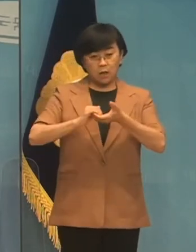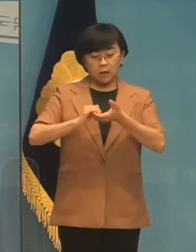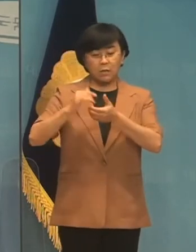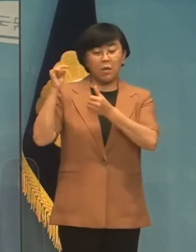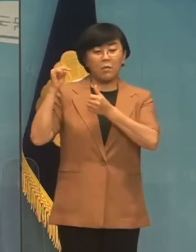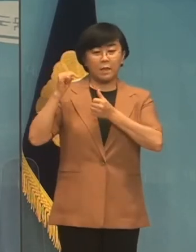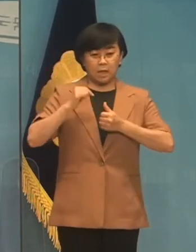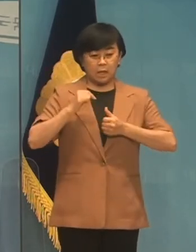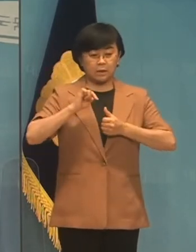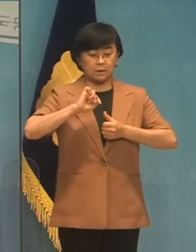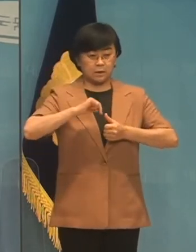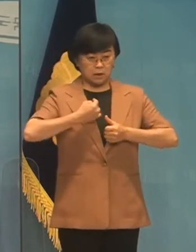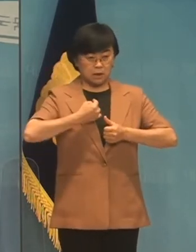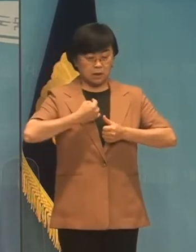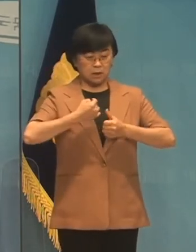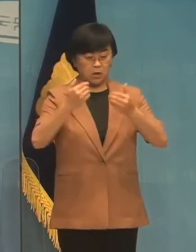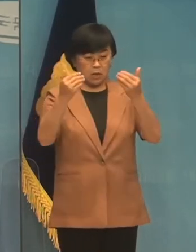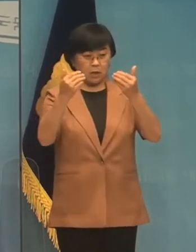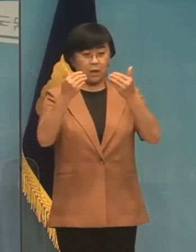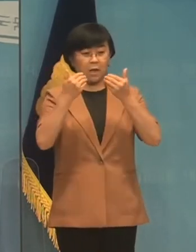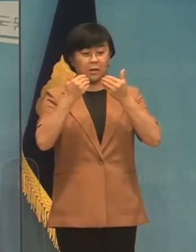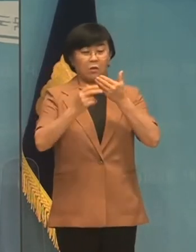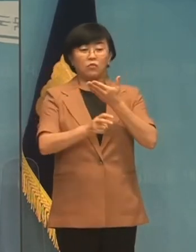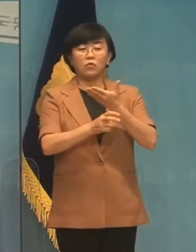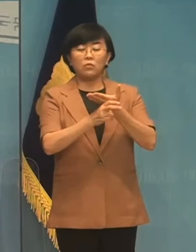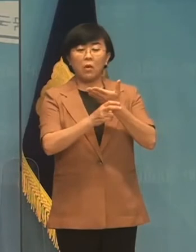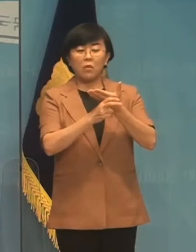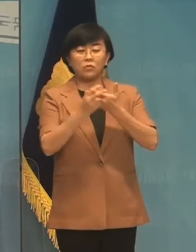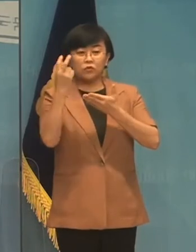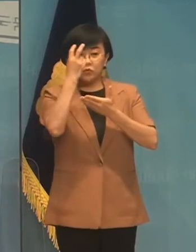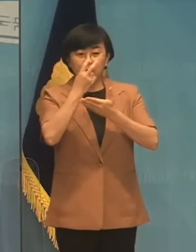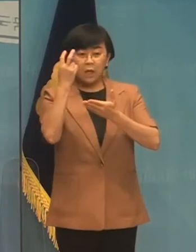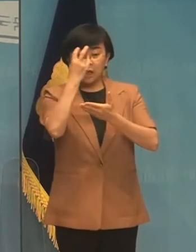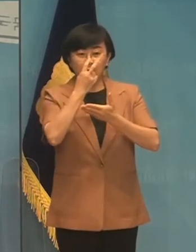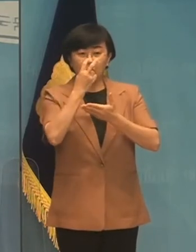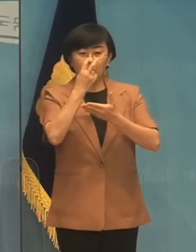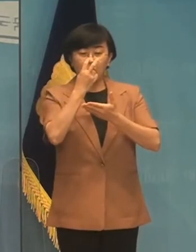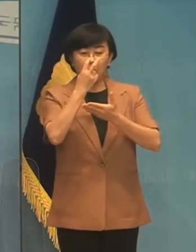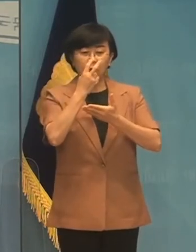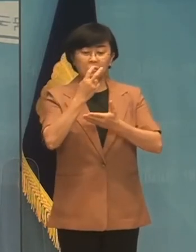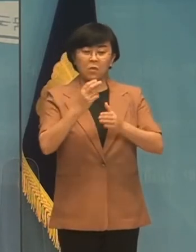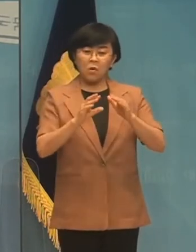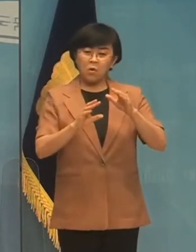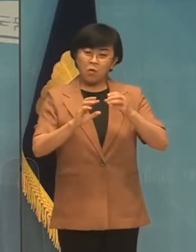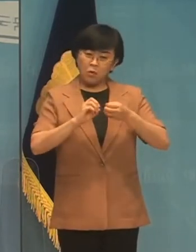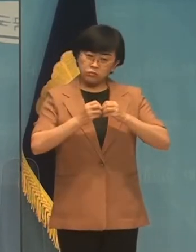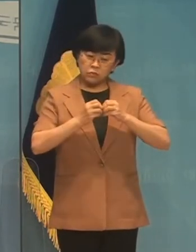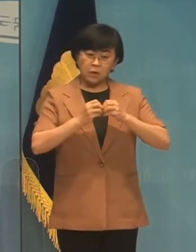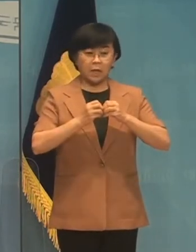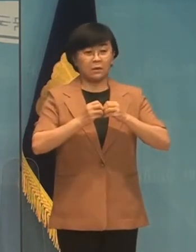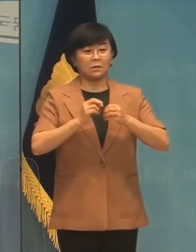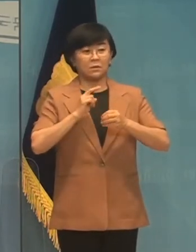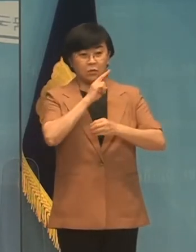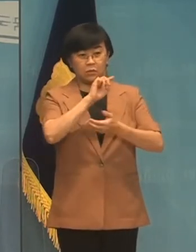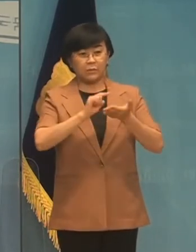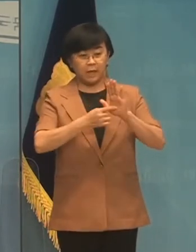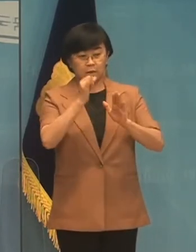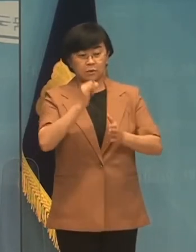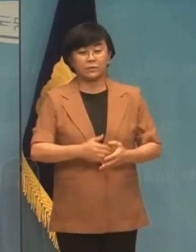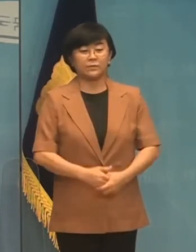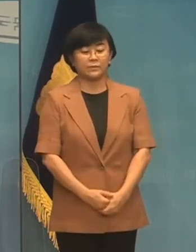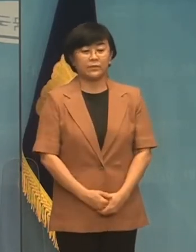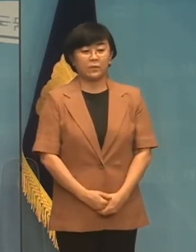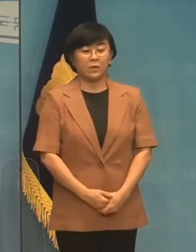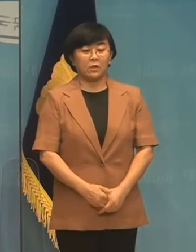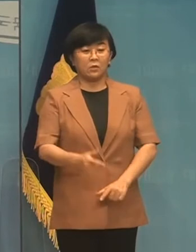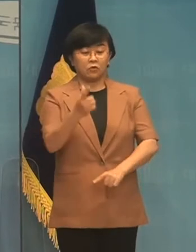명을 받아 자신을 겨냥한 불법적 수사를 벌인다고 터무니없는 의혹을 제기했습니다.